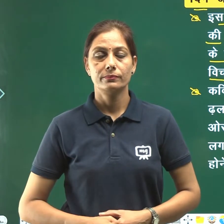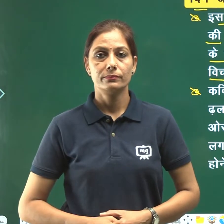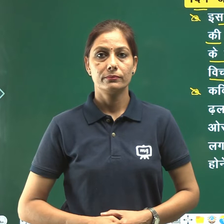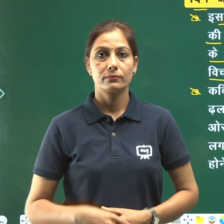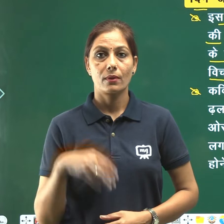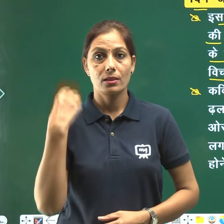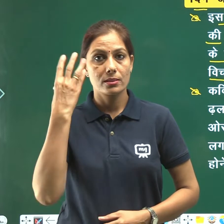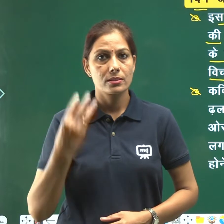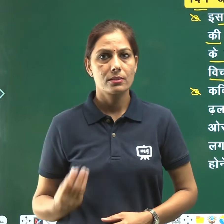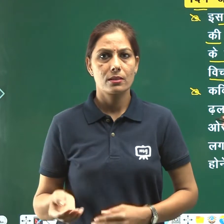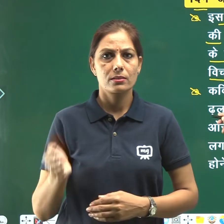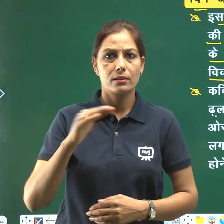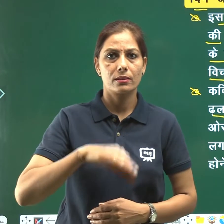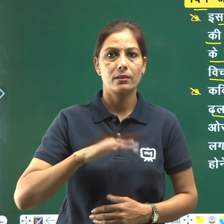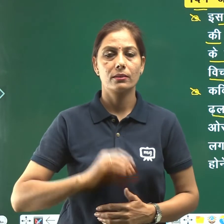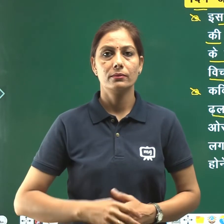सांझ ढलते ही